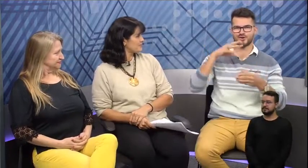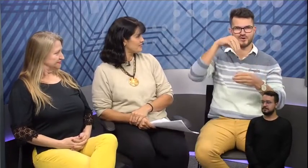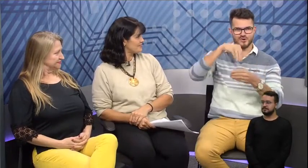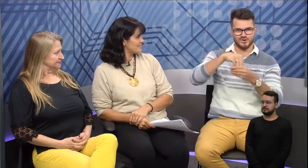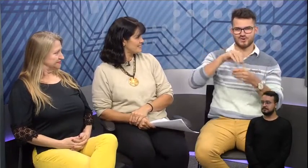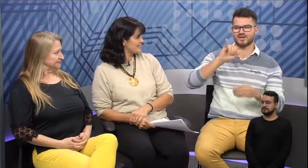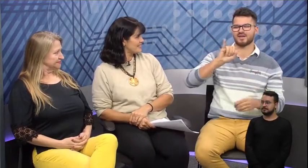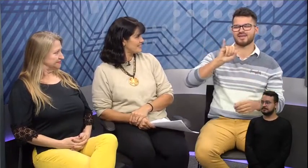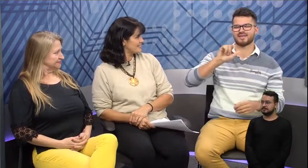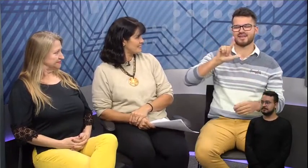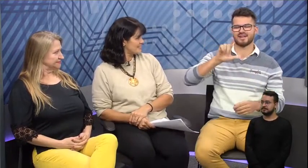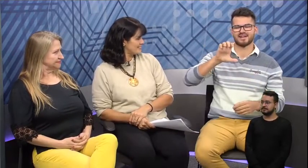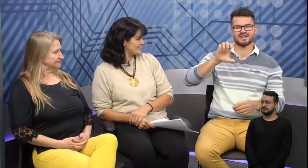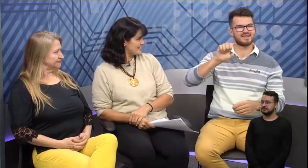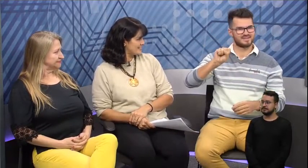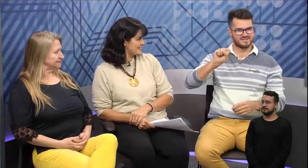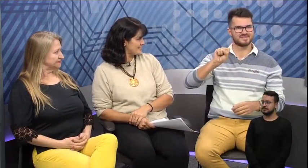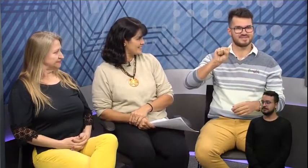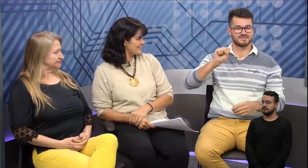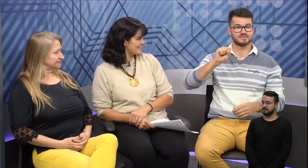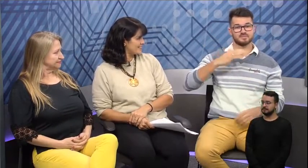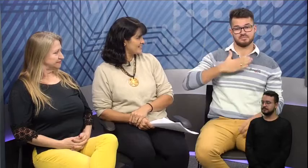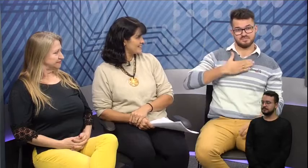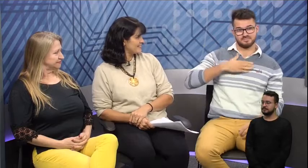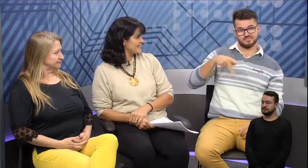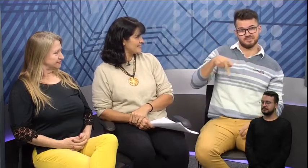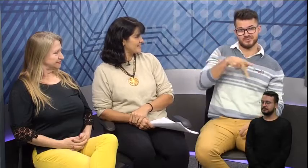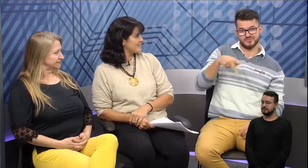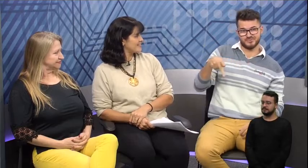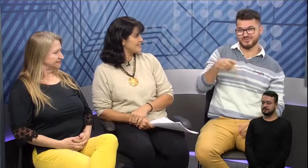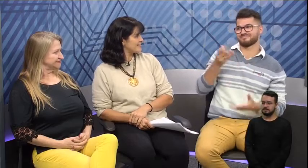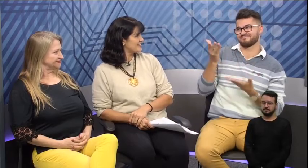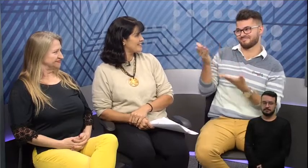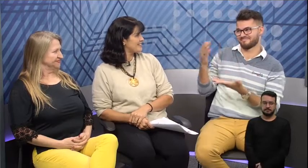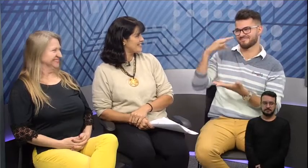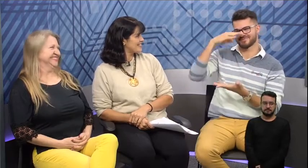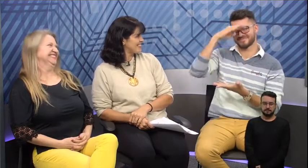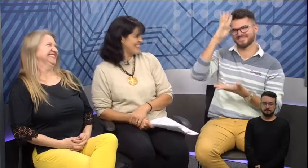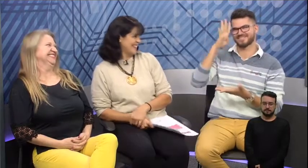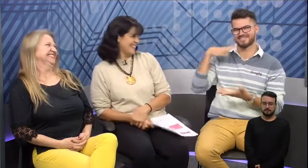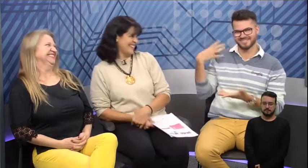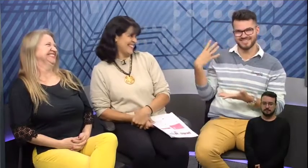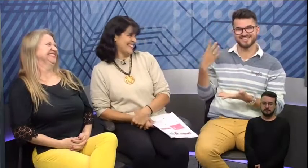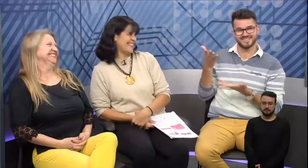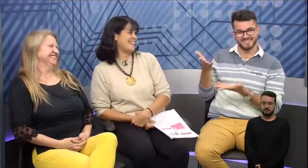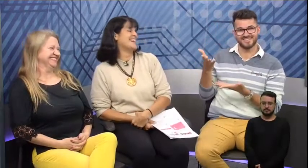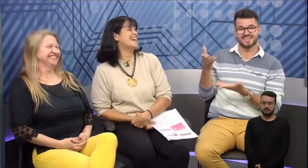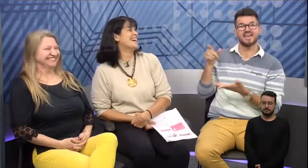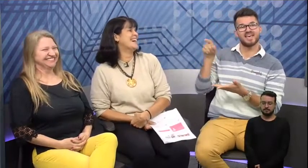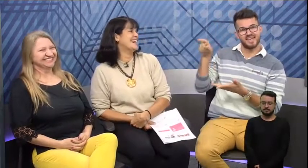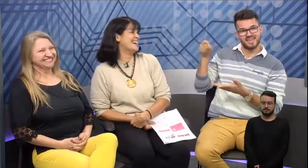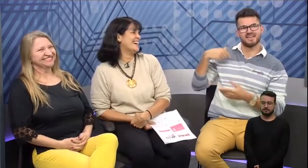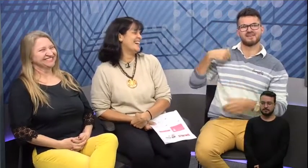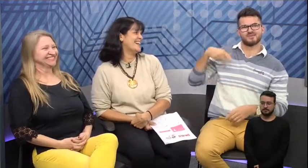Bem, na escola onde eu estudei, né, o Willis, a minha professora era a Tirza foi minha